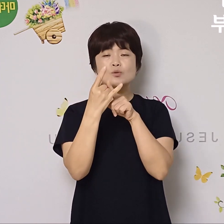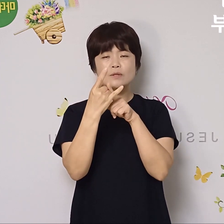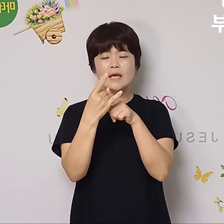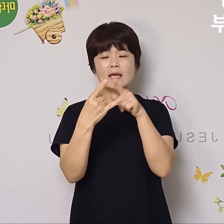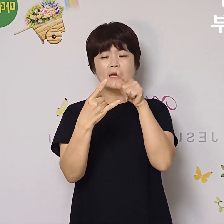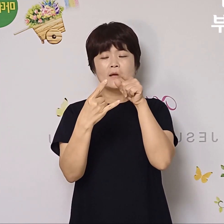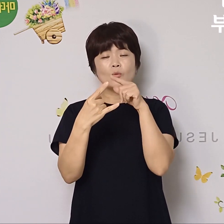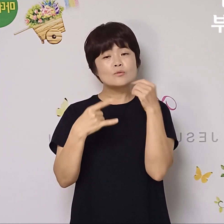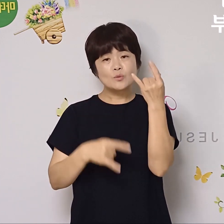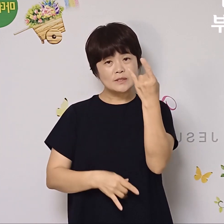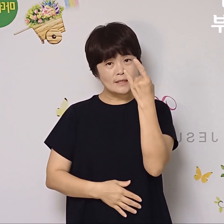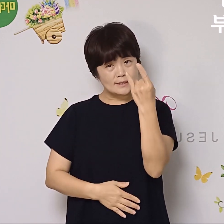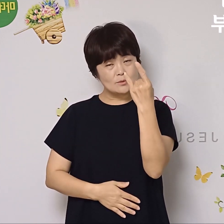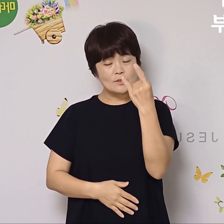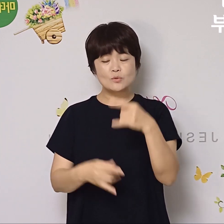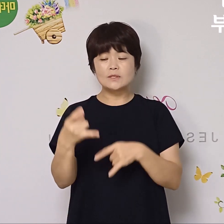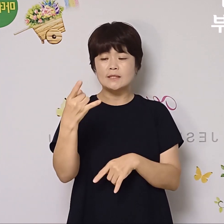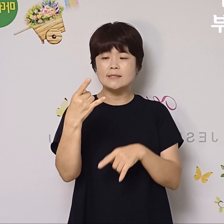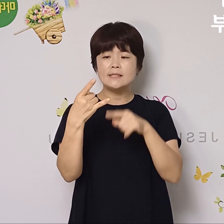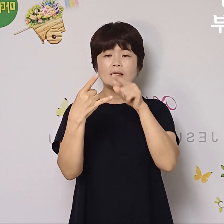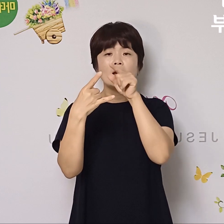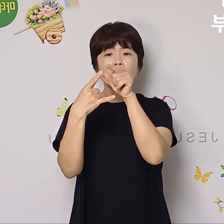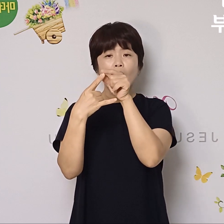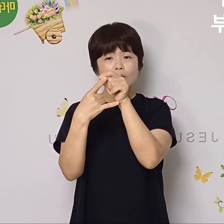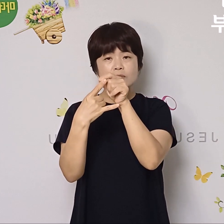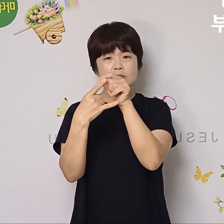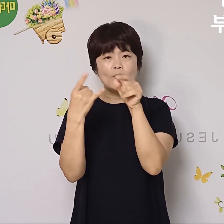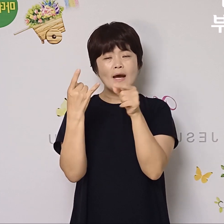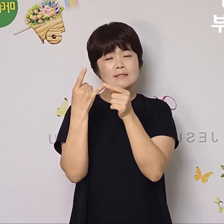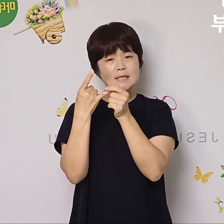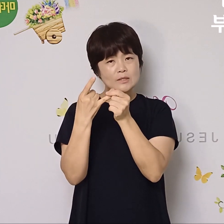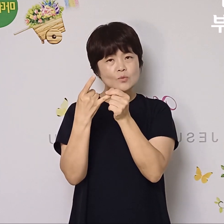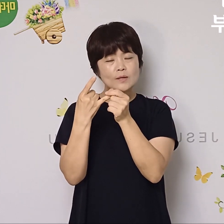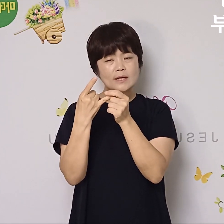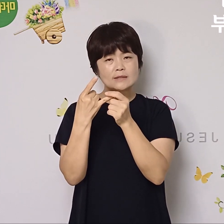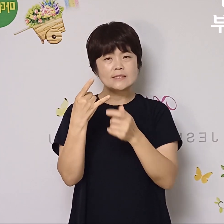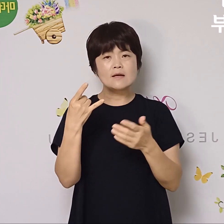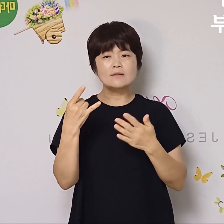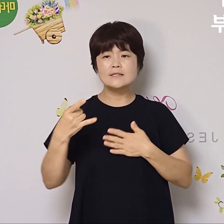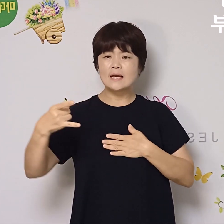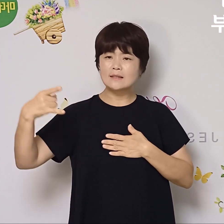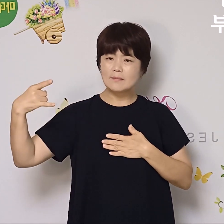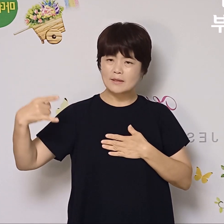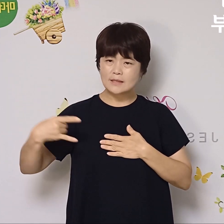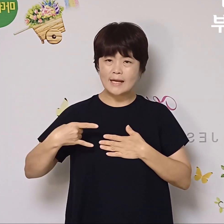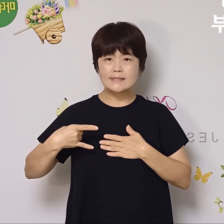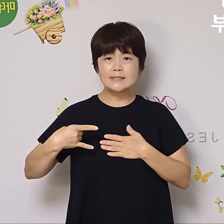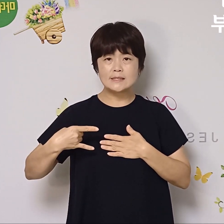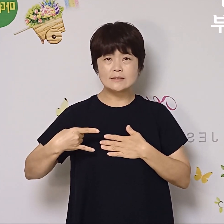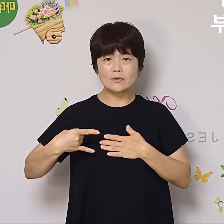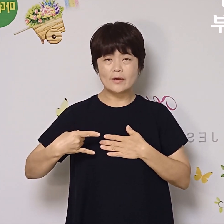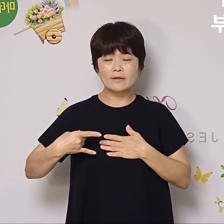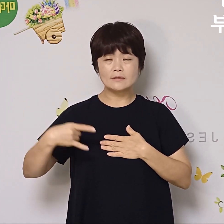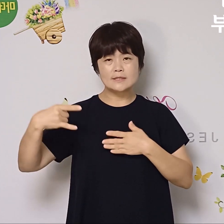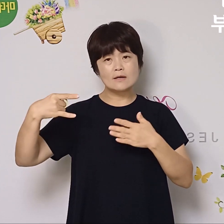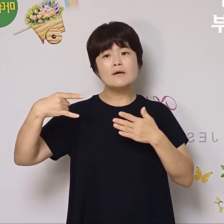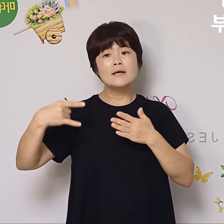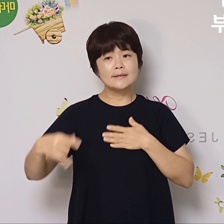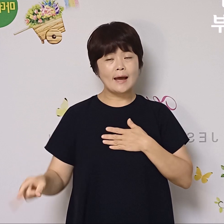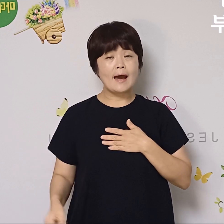왼손에 오른손이 됐든 왼손이 됐든 검지와 새끼손가락을 해서 그 상대방을 가르치시는 거예요. 그래서